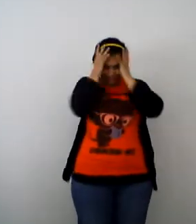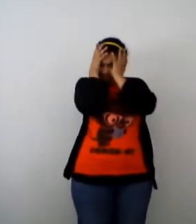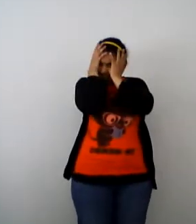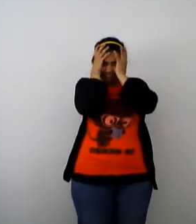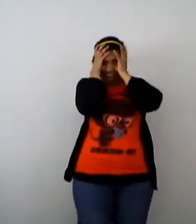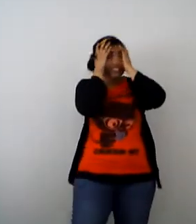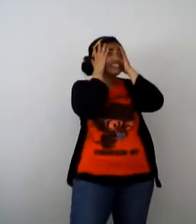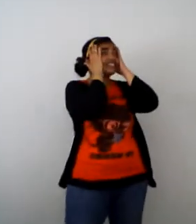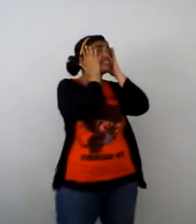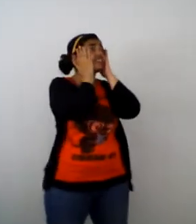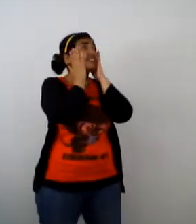eres la calma.